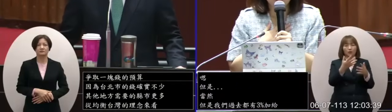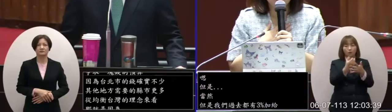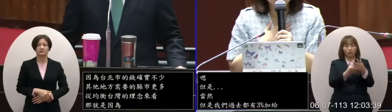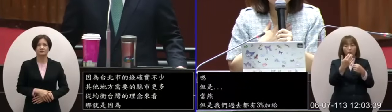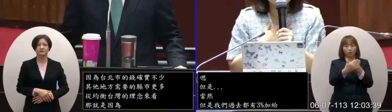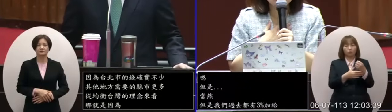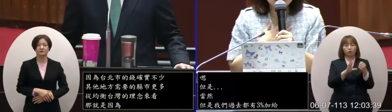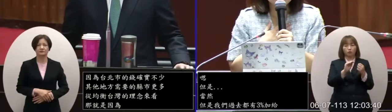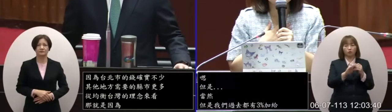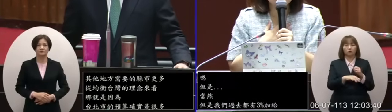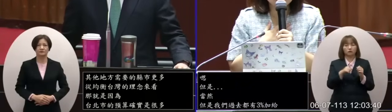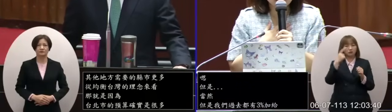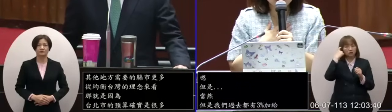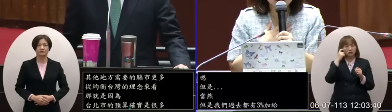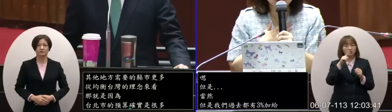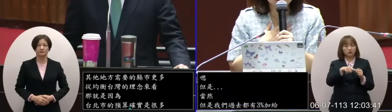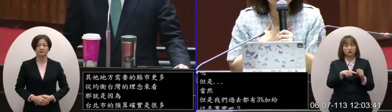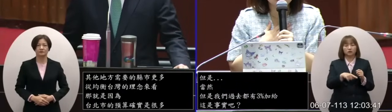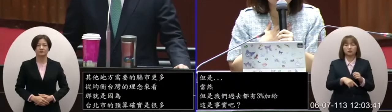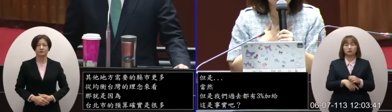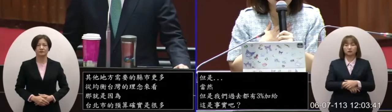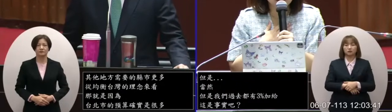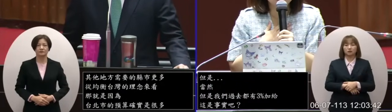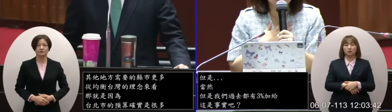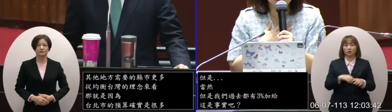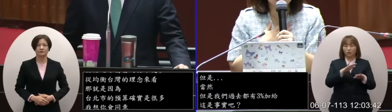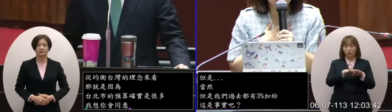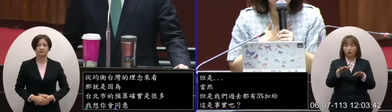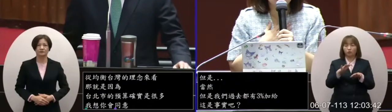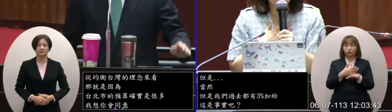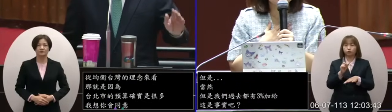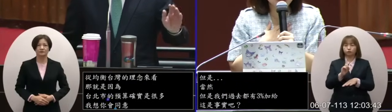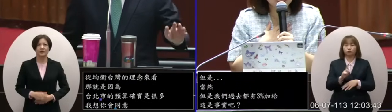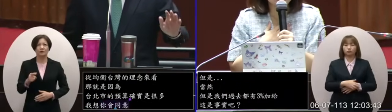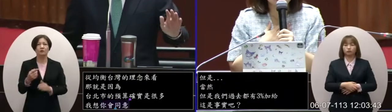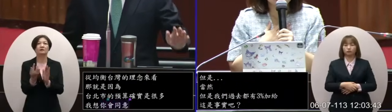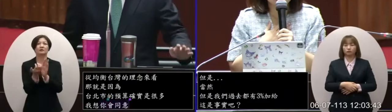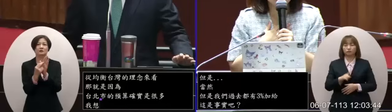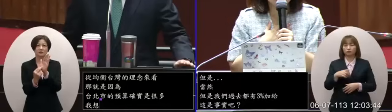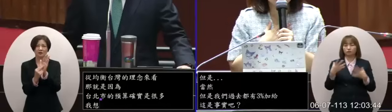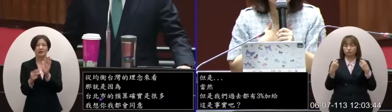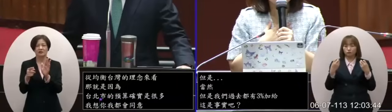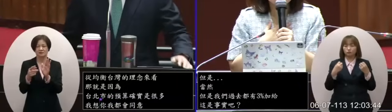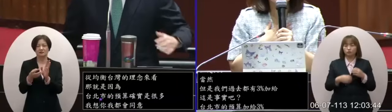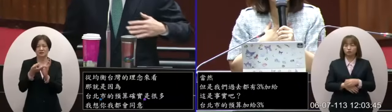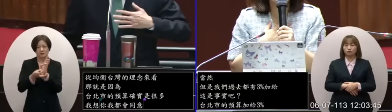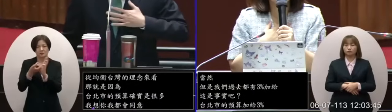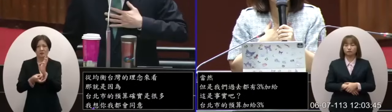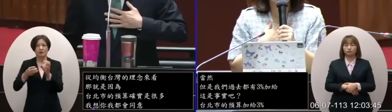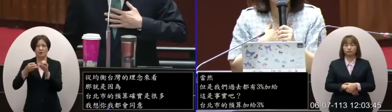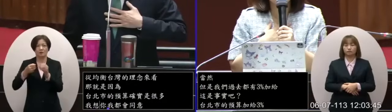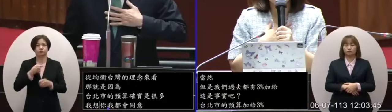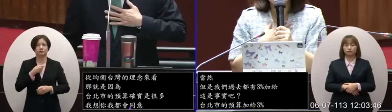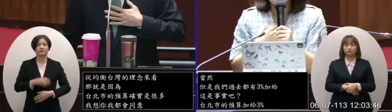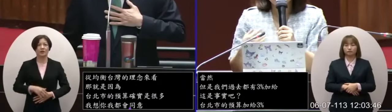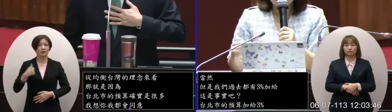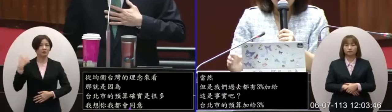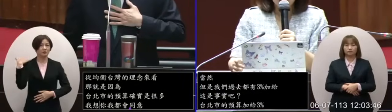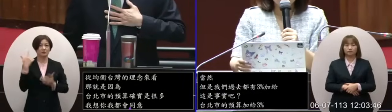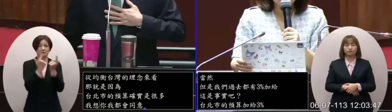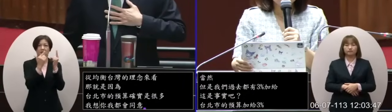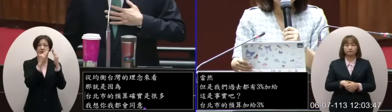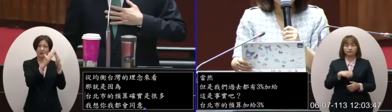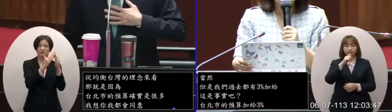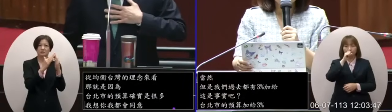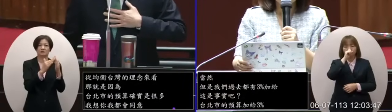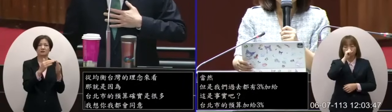保留？那您的意思看起来是会还是不会？ 我说这是一个很精密的工程， 是 但是就我过去在台北市